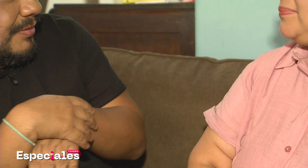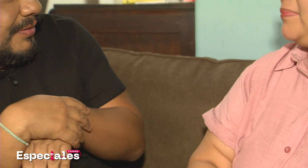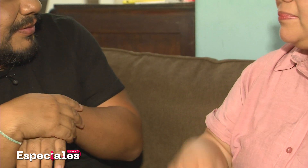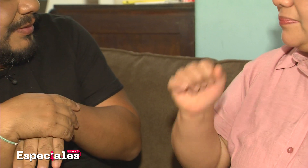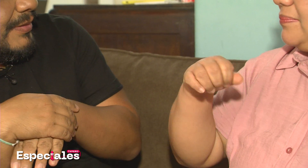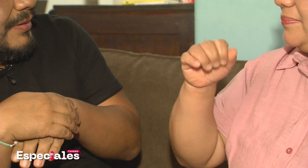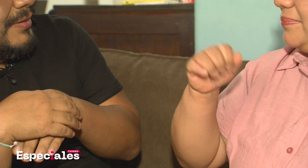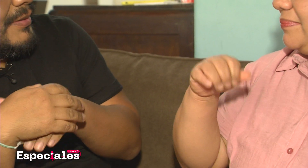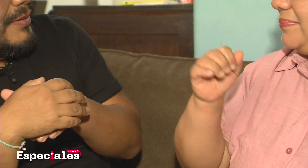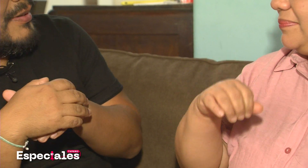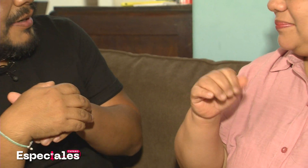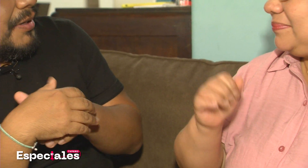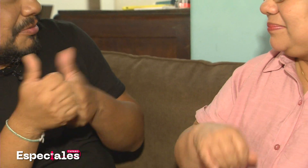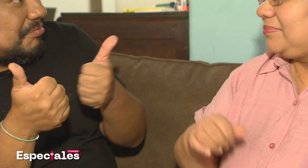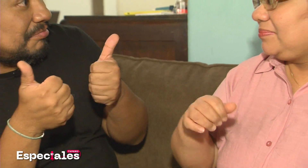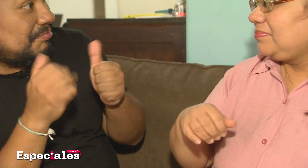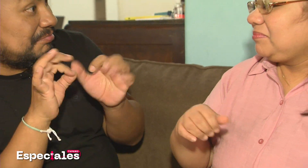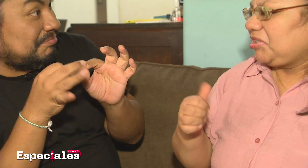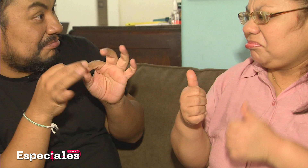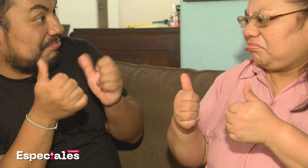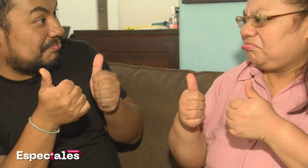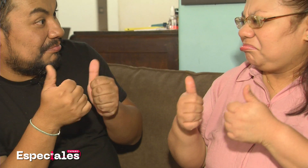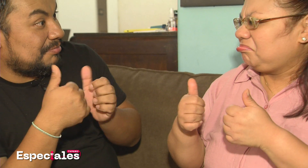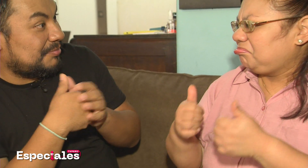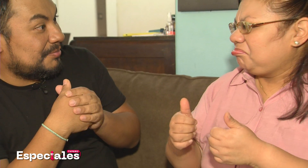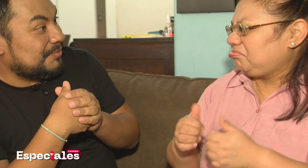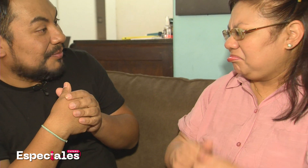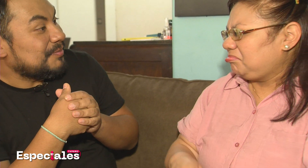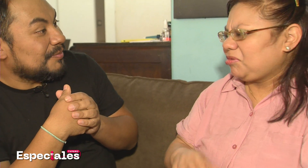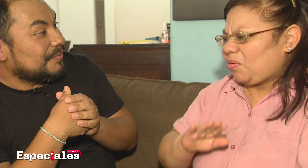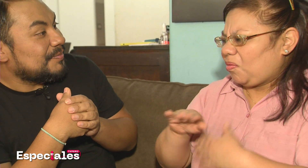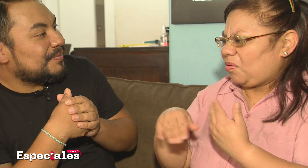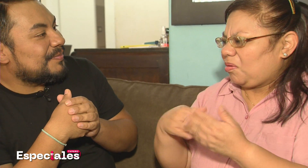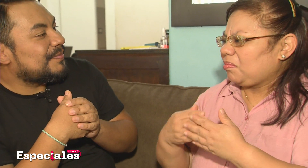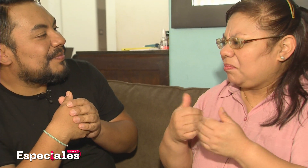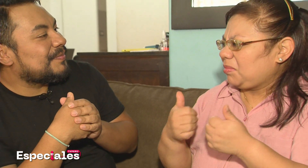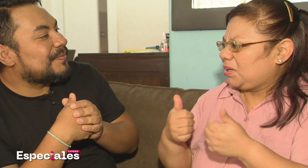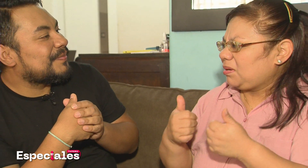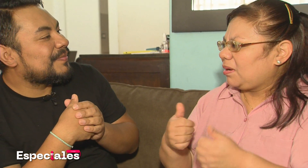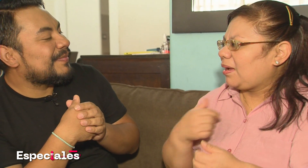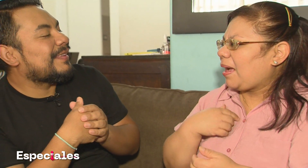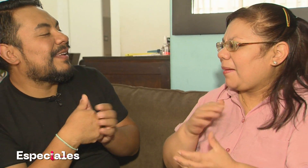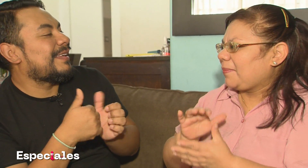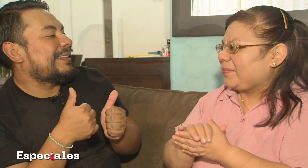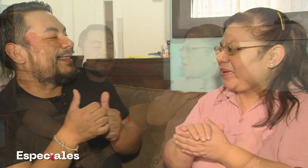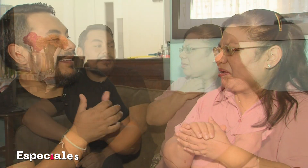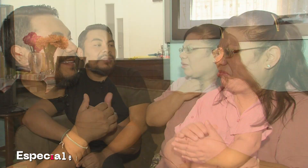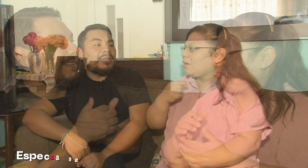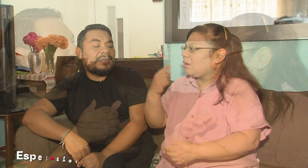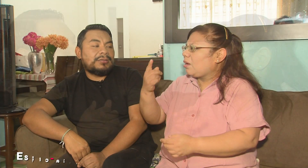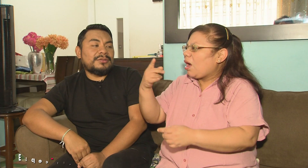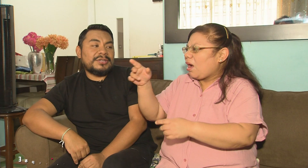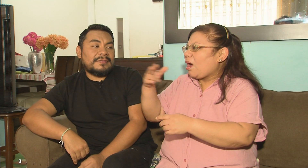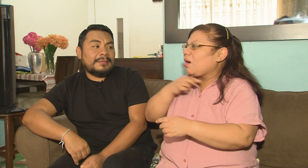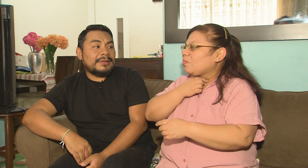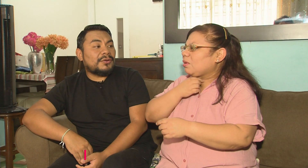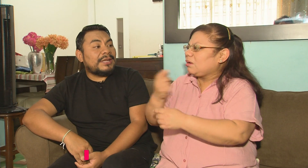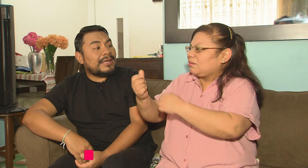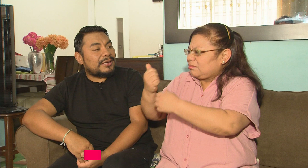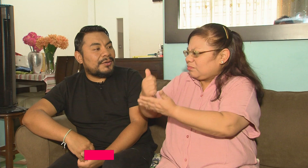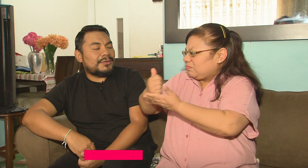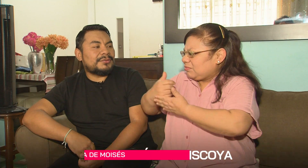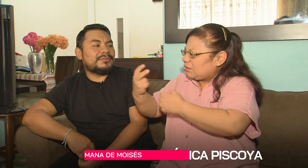afectó los oídos, no podía escuchar. Cuando se enfermaba, estaba ahí, lo llevaba